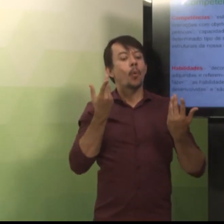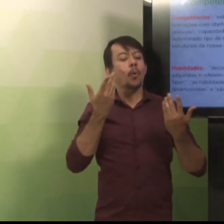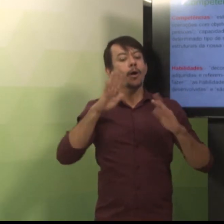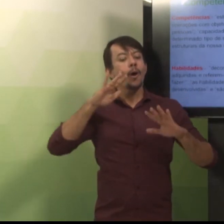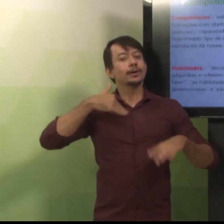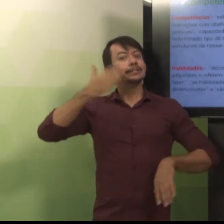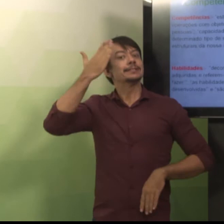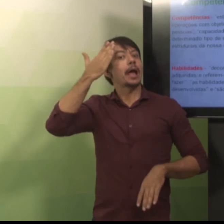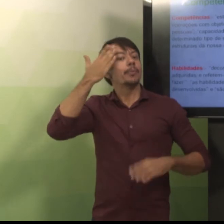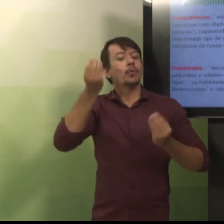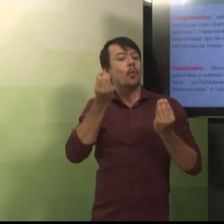É o saber.